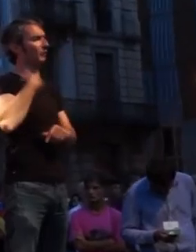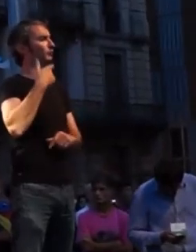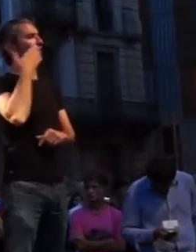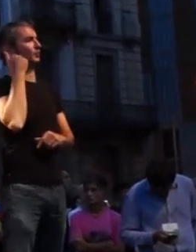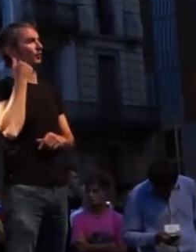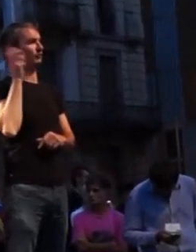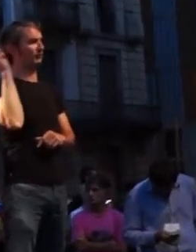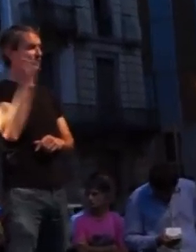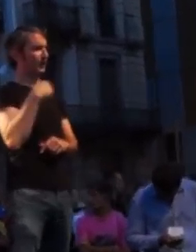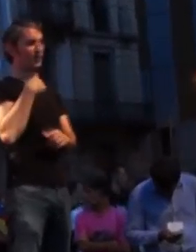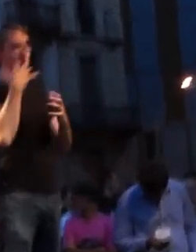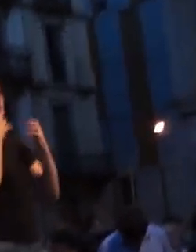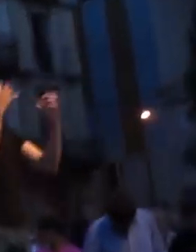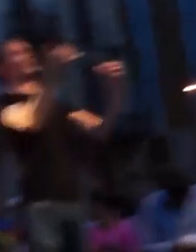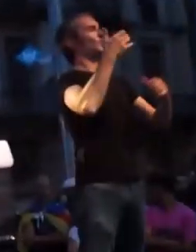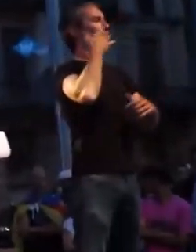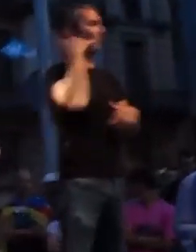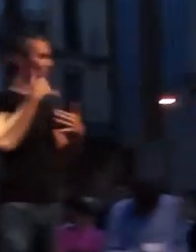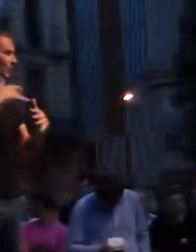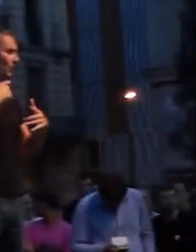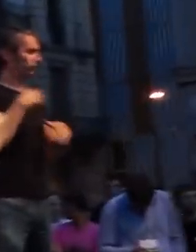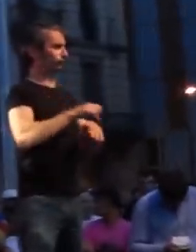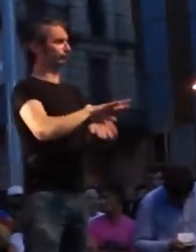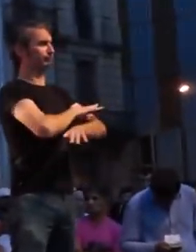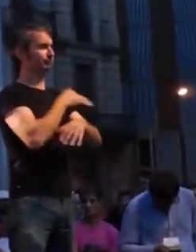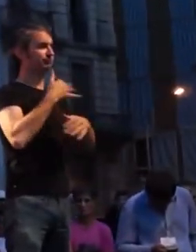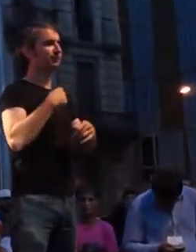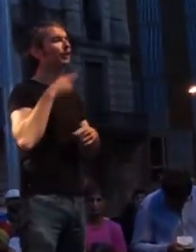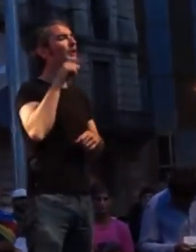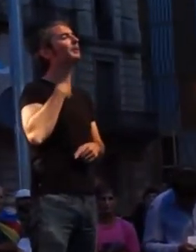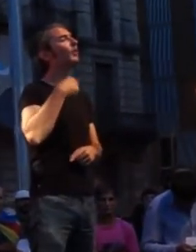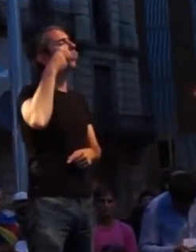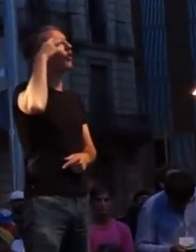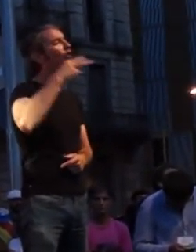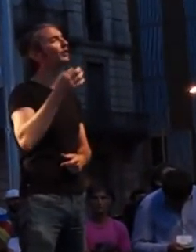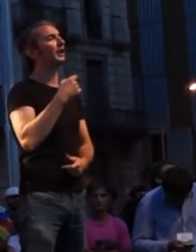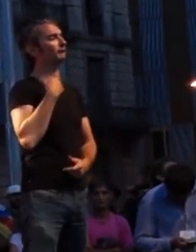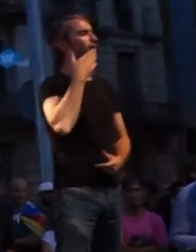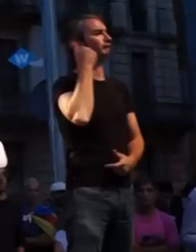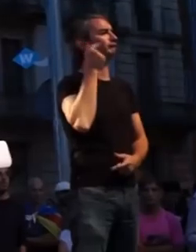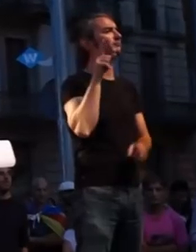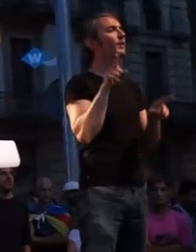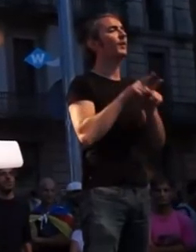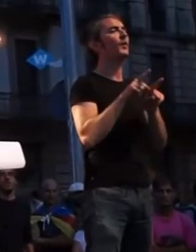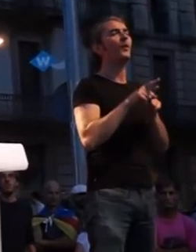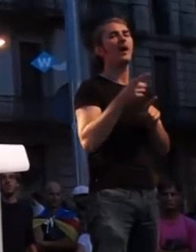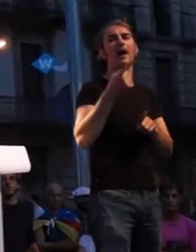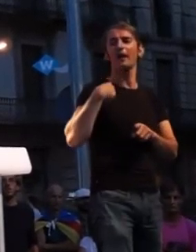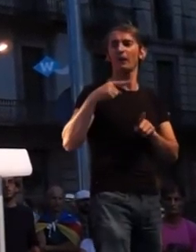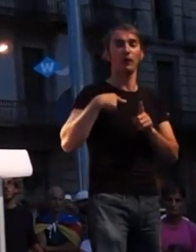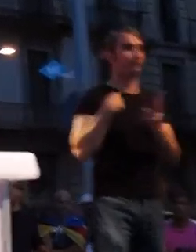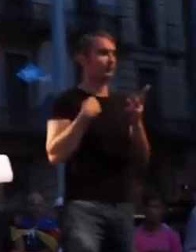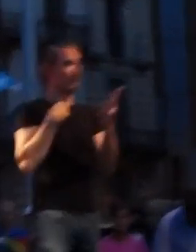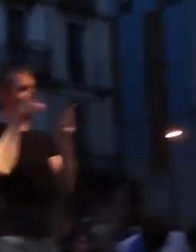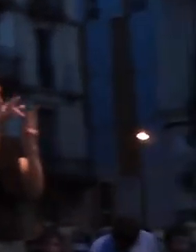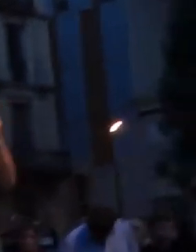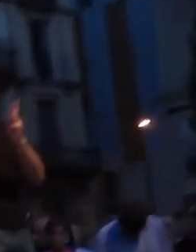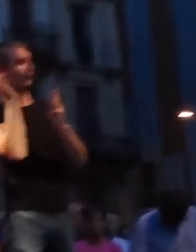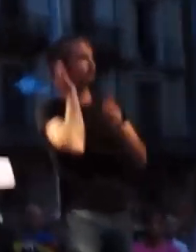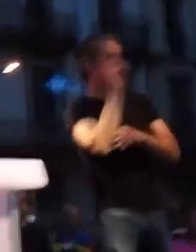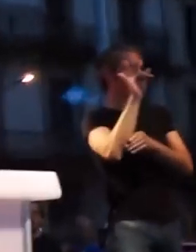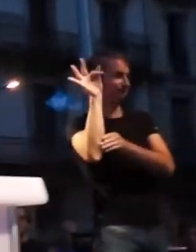parlar davant de tanta gent i fa molta impressió. I sobretot és un honor poder parlar doncs, abans que dos donasses com són la Isabel i